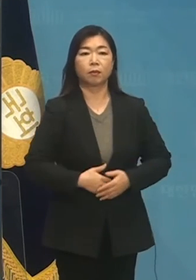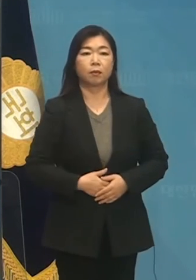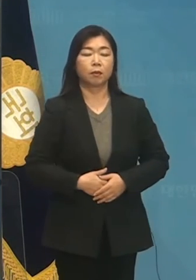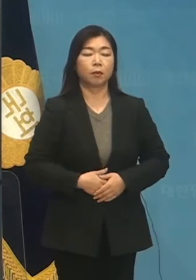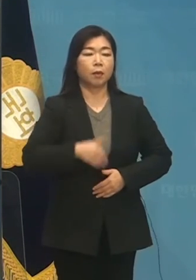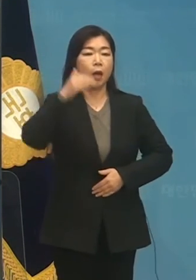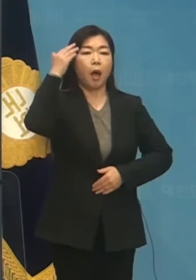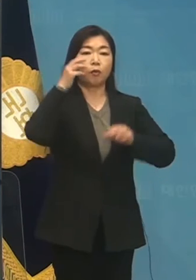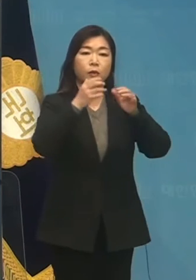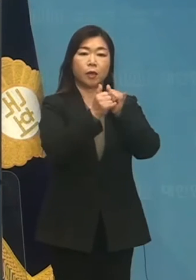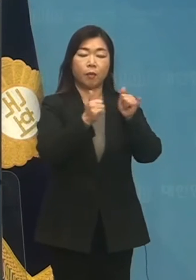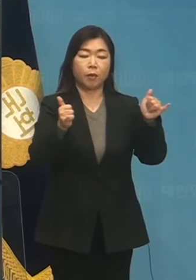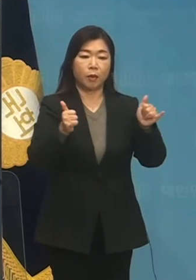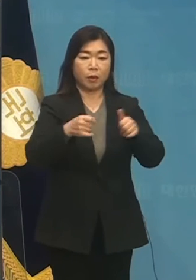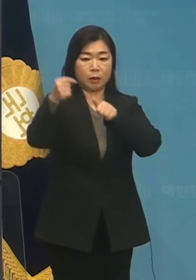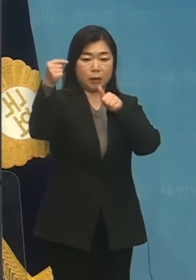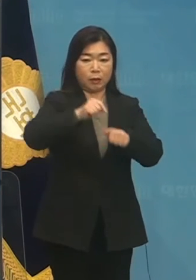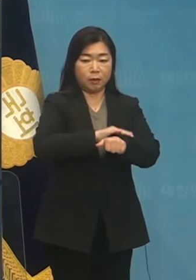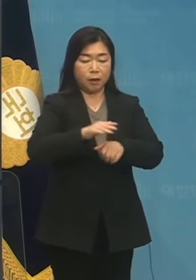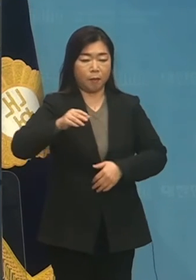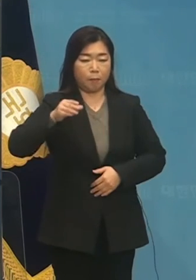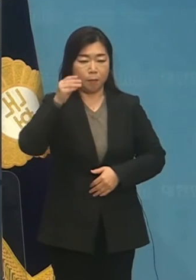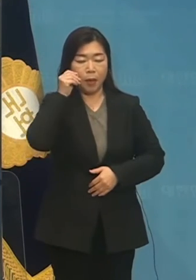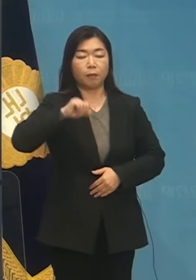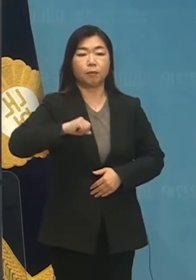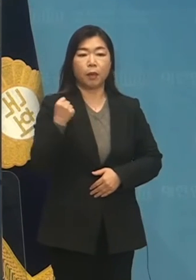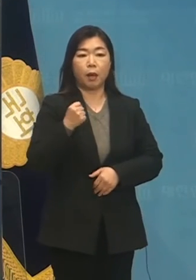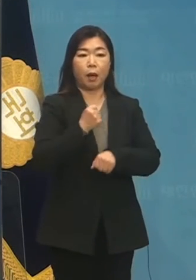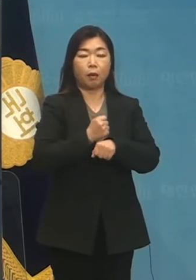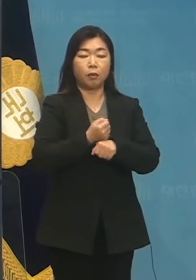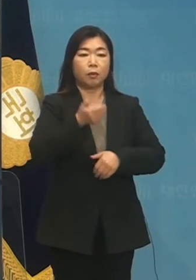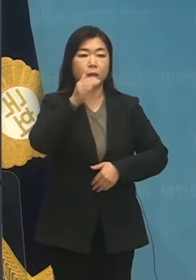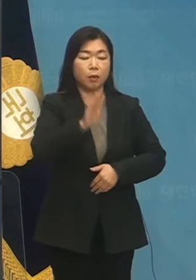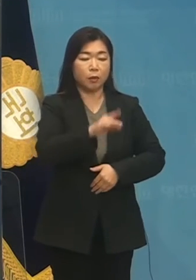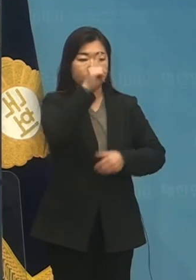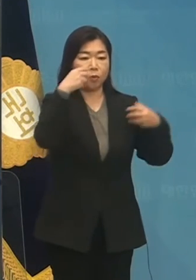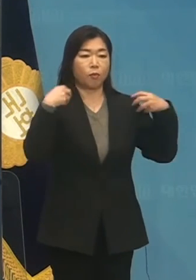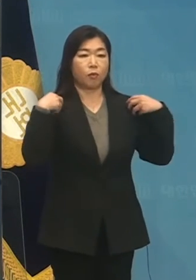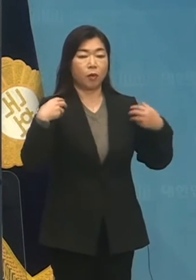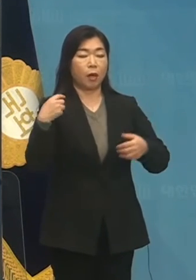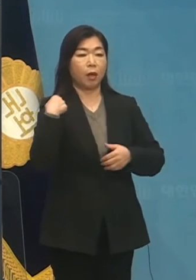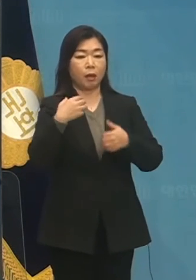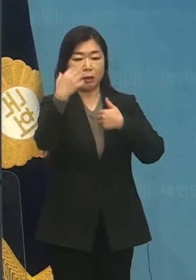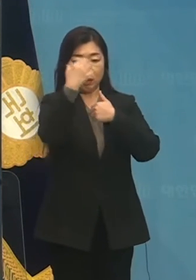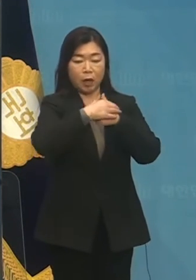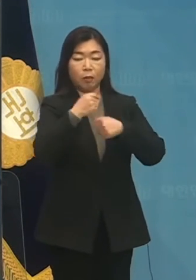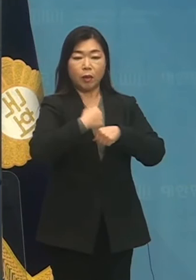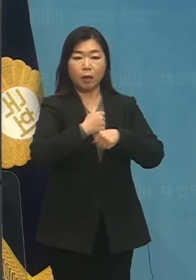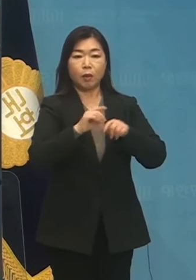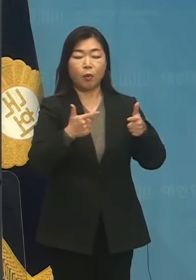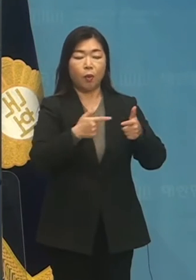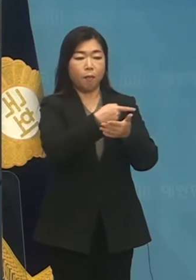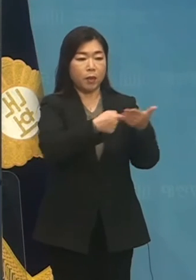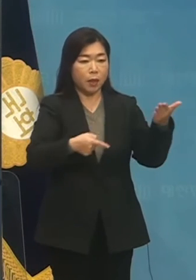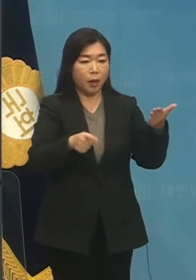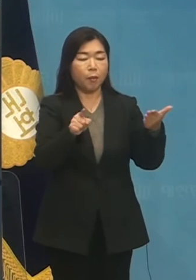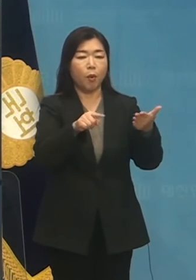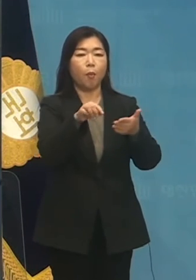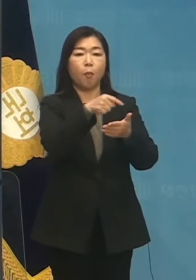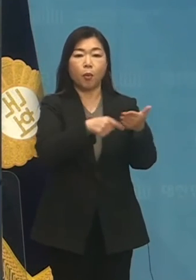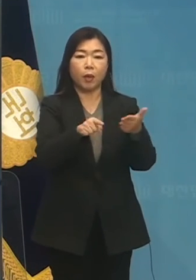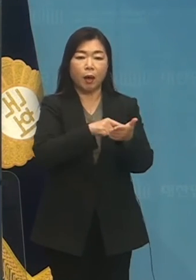대한민국 국민으로서 의무를 성실하게 이행하고 있는데 정부는 당연히 책임져야 할 여행업종의 피해보상을 외면하고